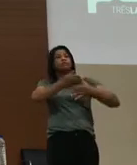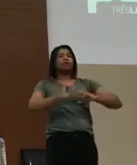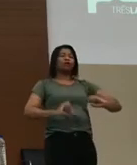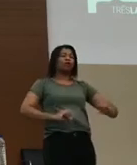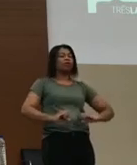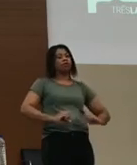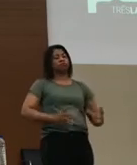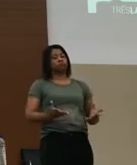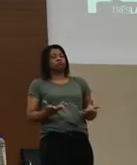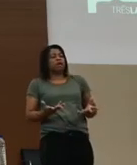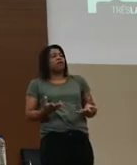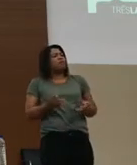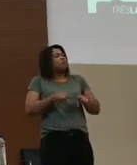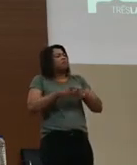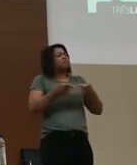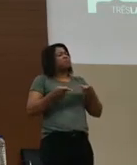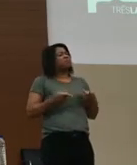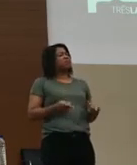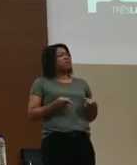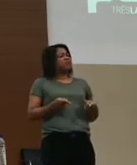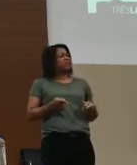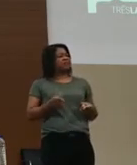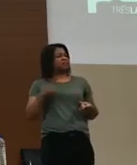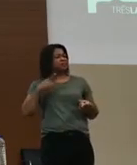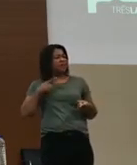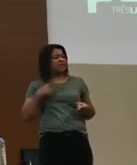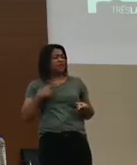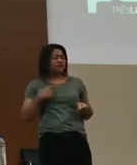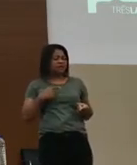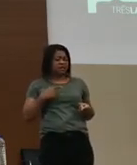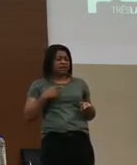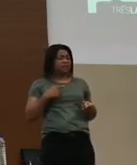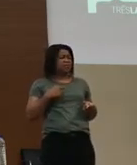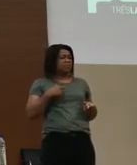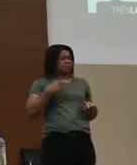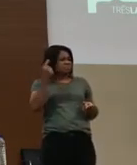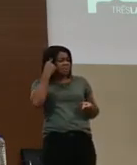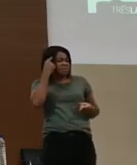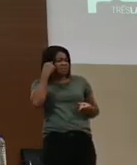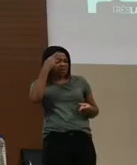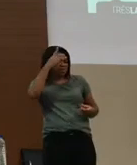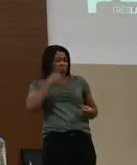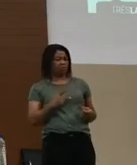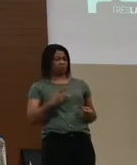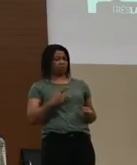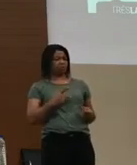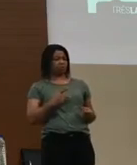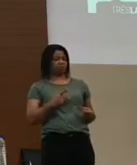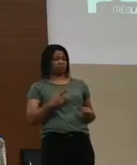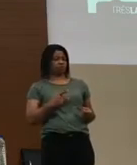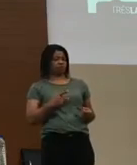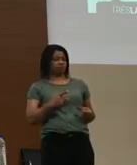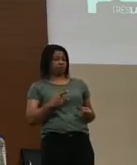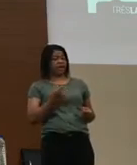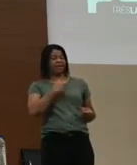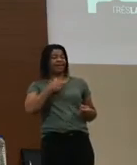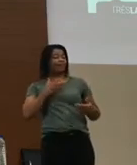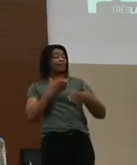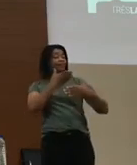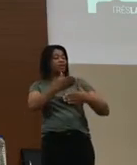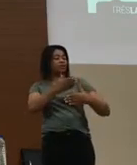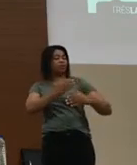dizer, é relacionado ao próprio ego, para se